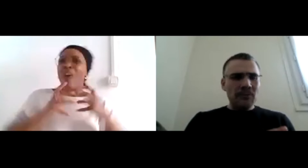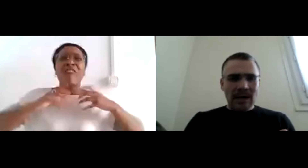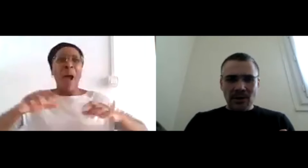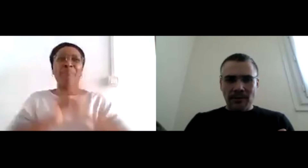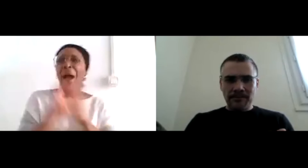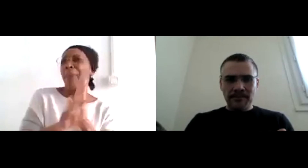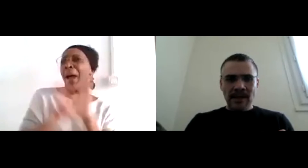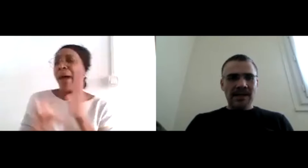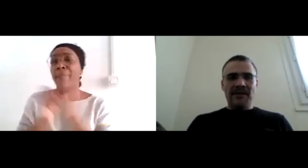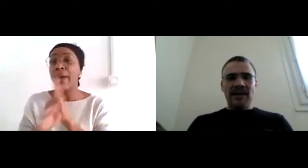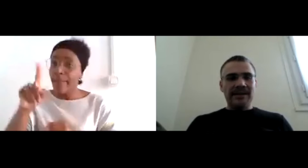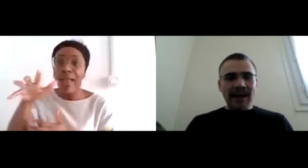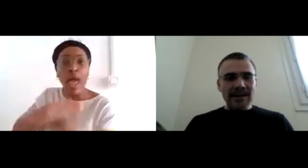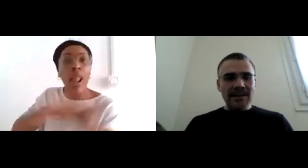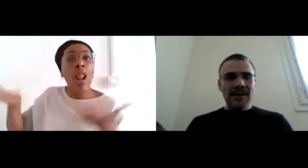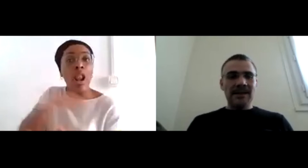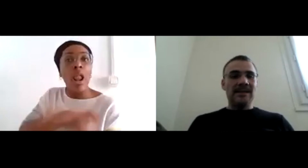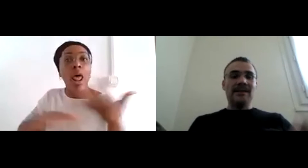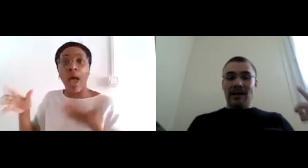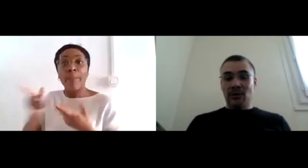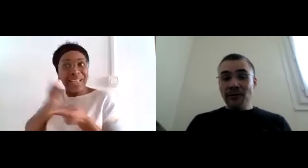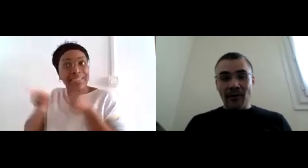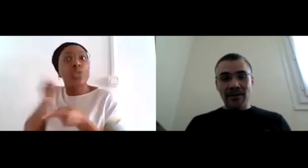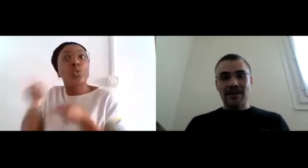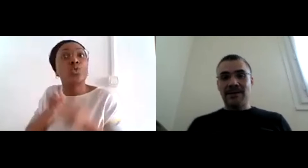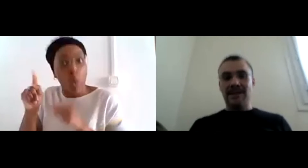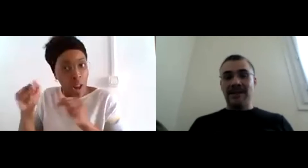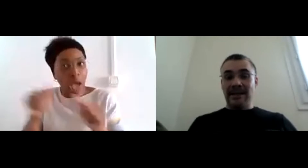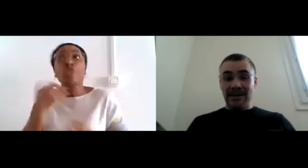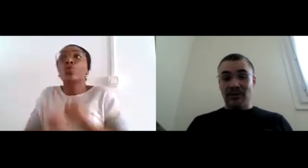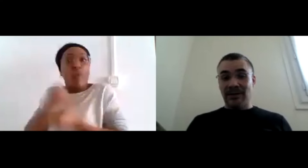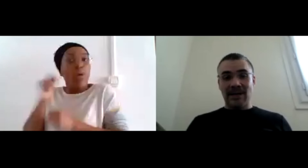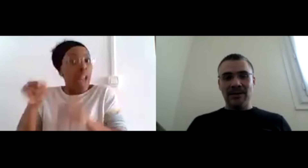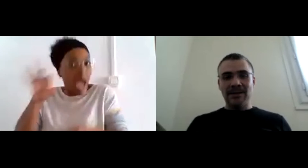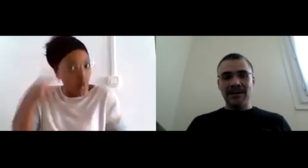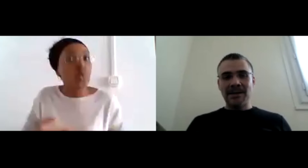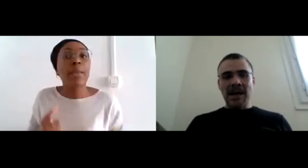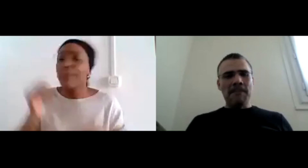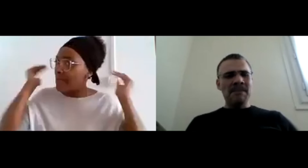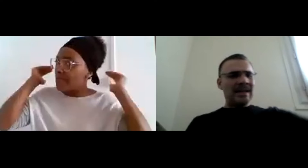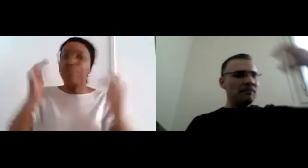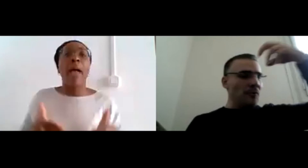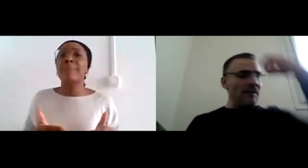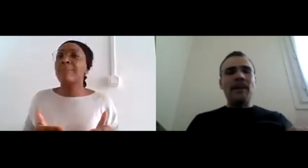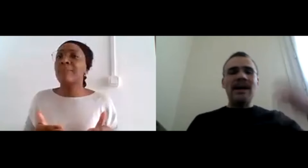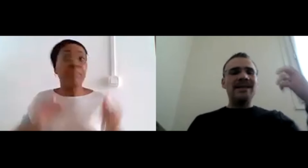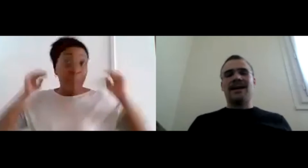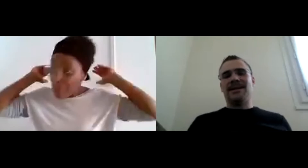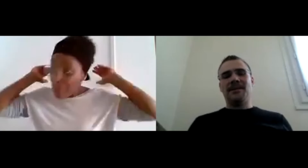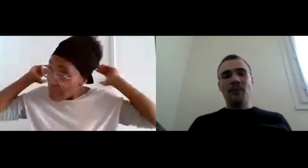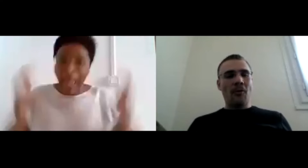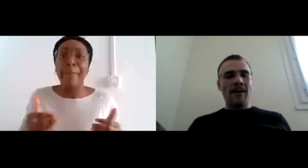la tribulation, il y avait la détresse, ils étaient dans la souffrance, cette église de Thessalonique, mais ça ne pouvait pas